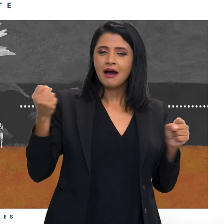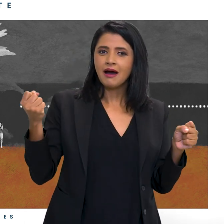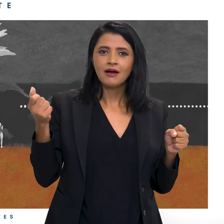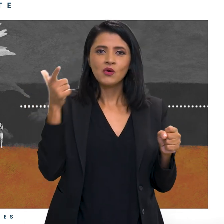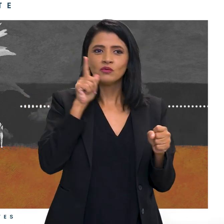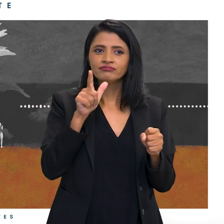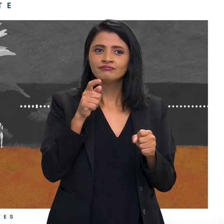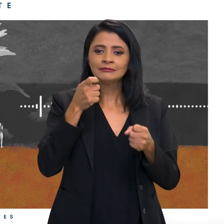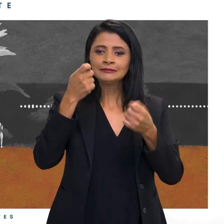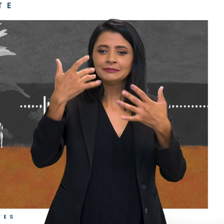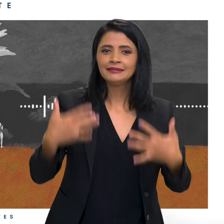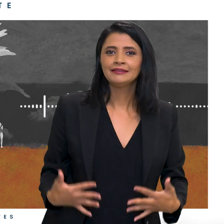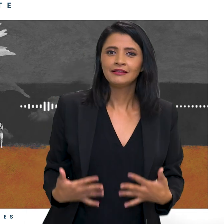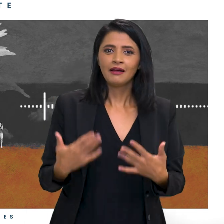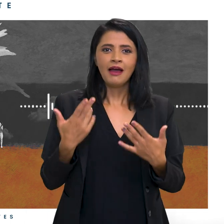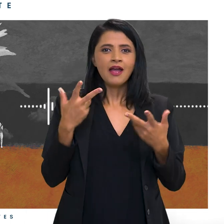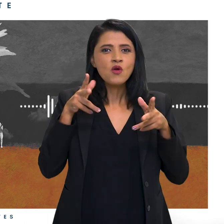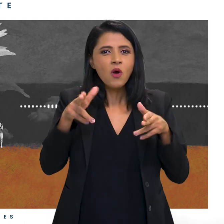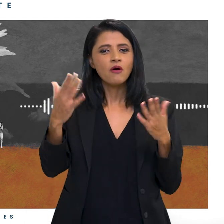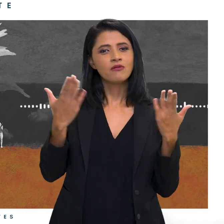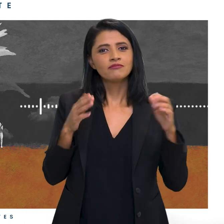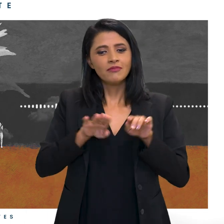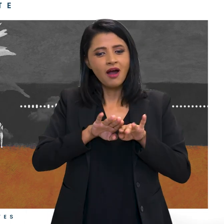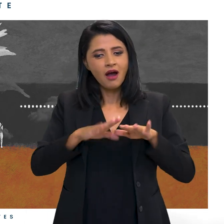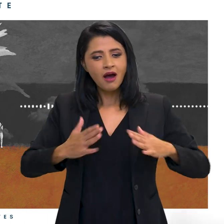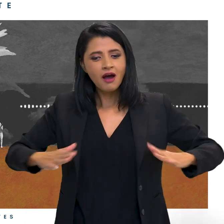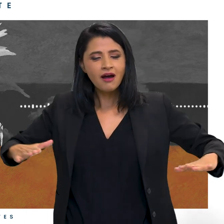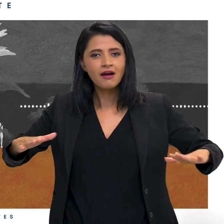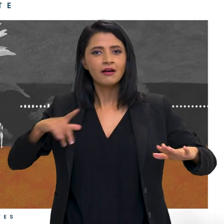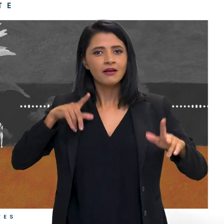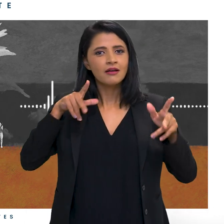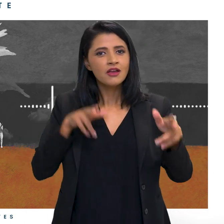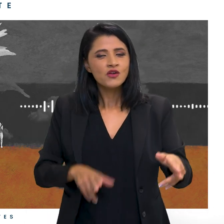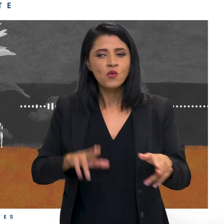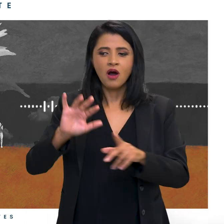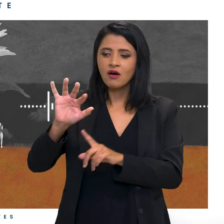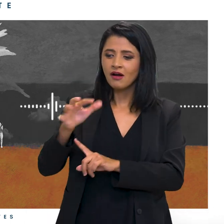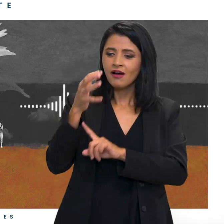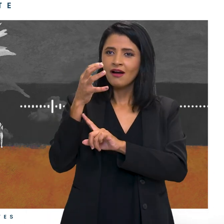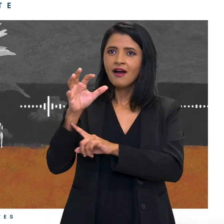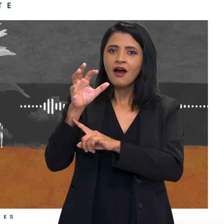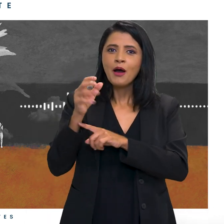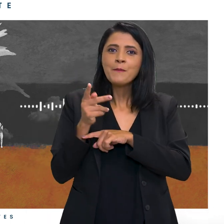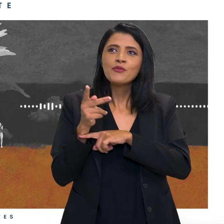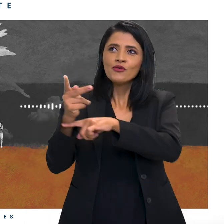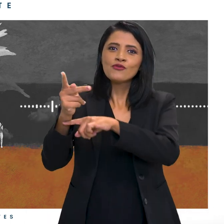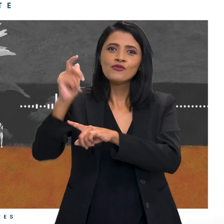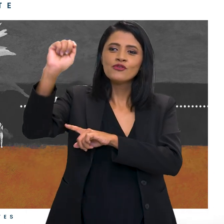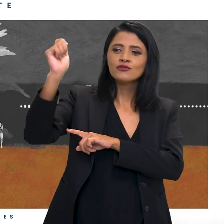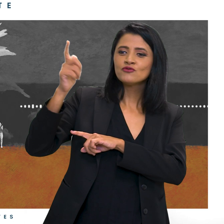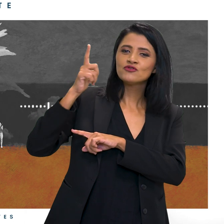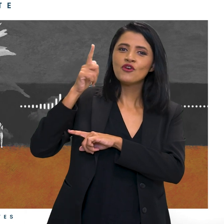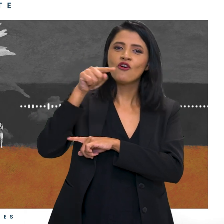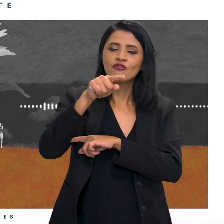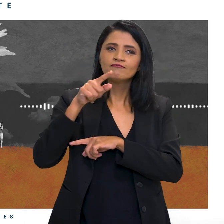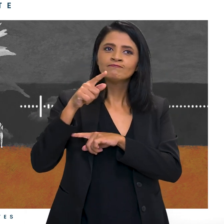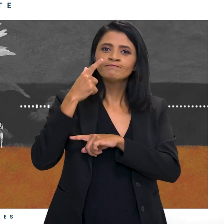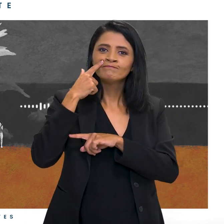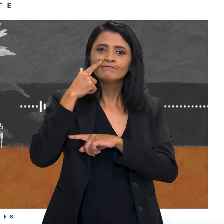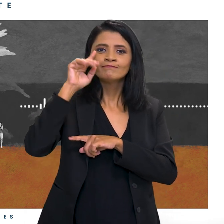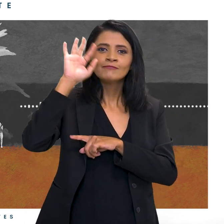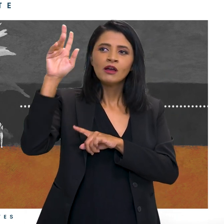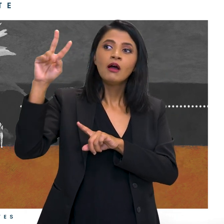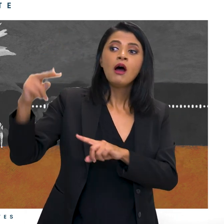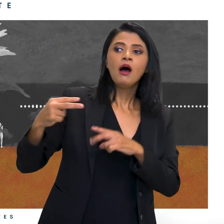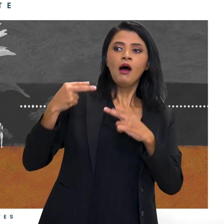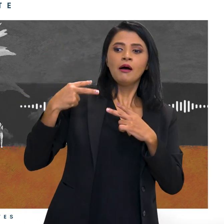de tão grande. Um sonho do tamanho de um oceano. E que, tal qual um girassol, busca seu lugar ao sol. O sonho